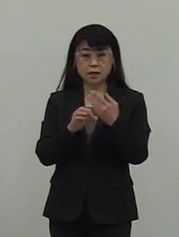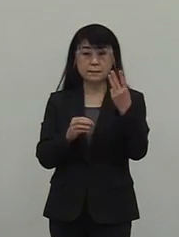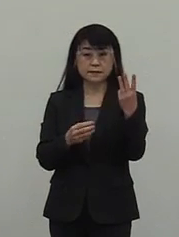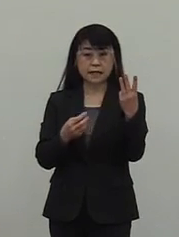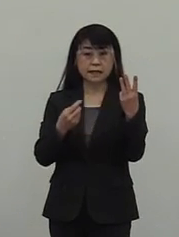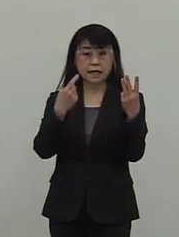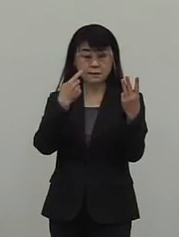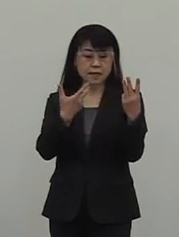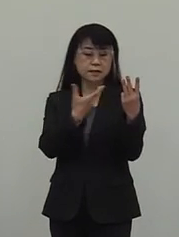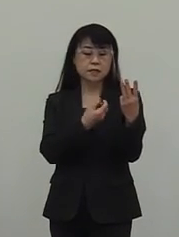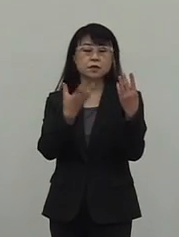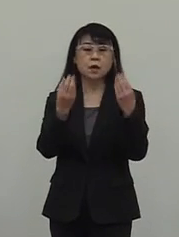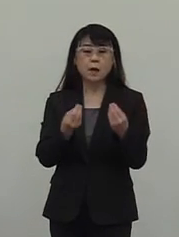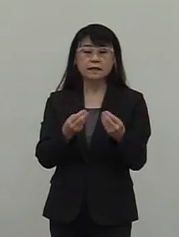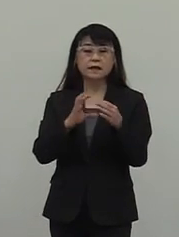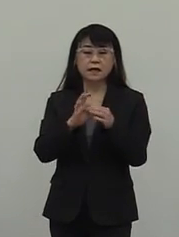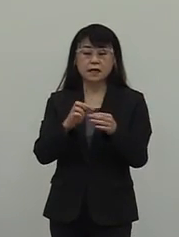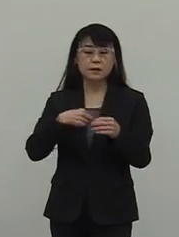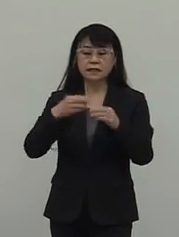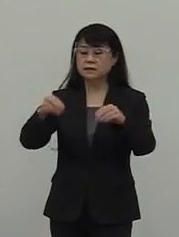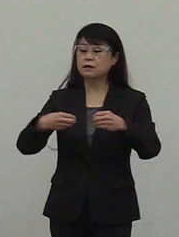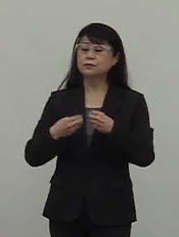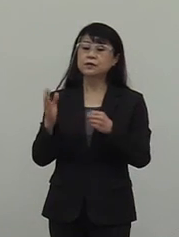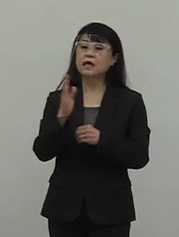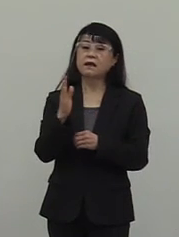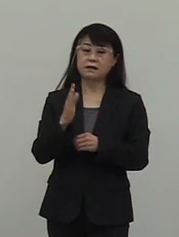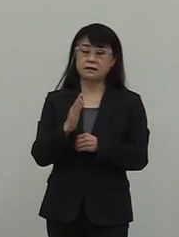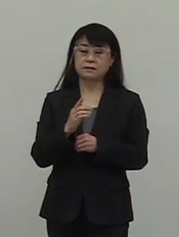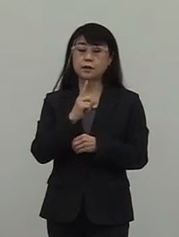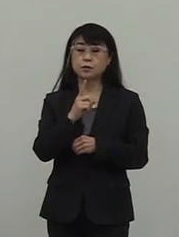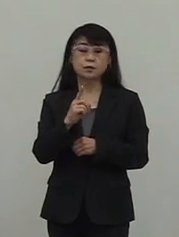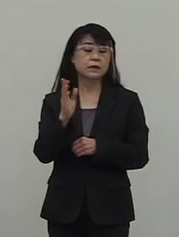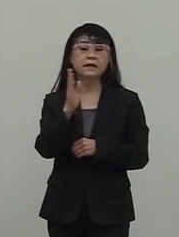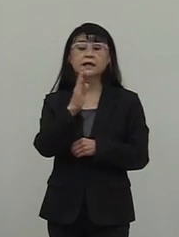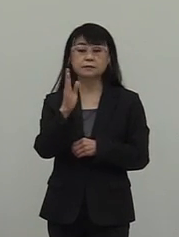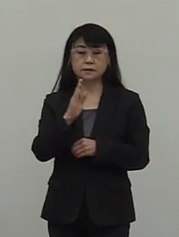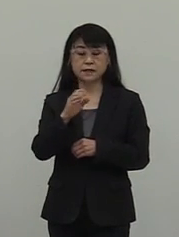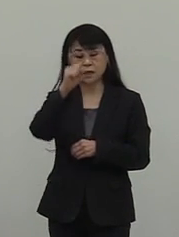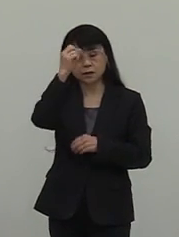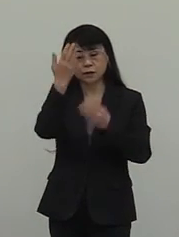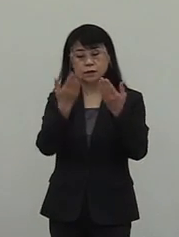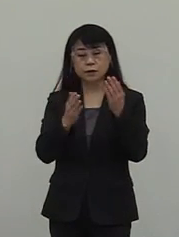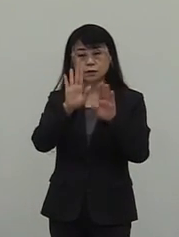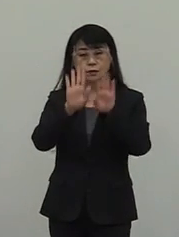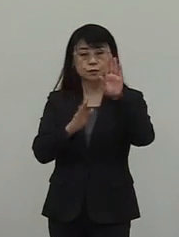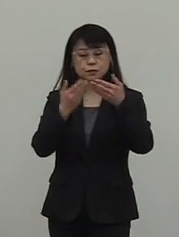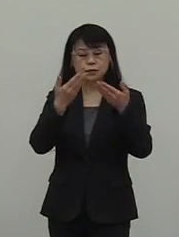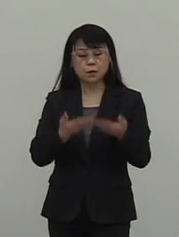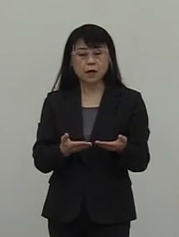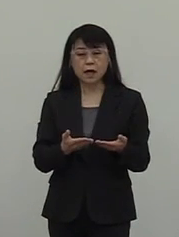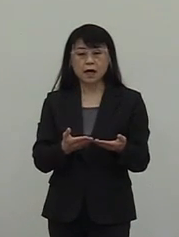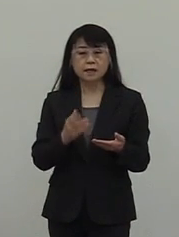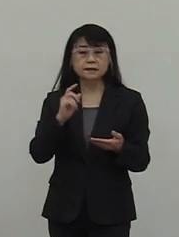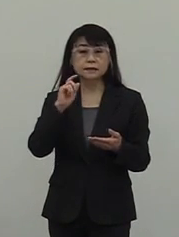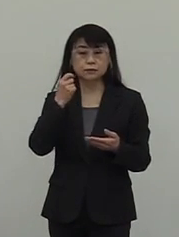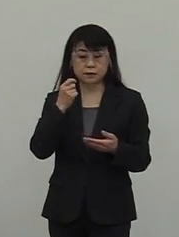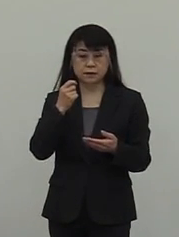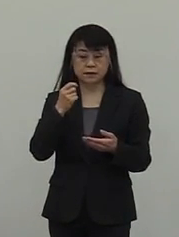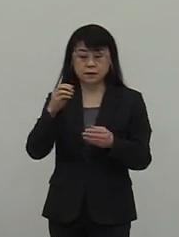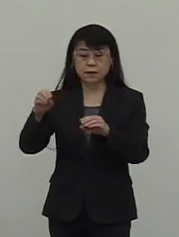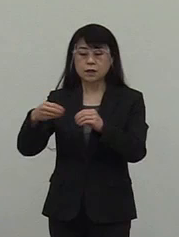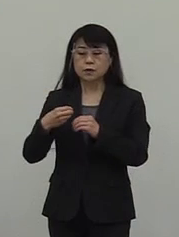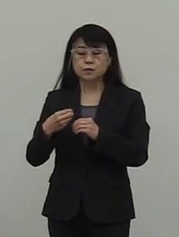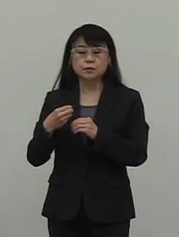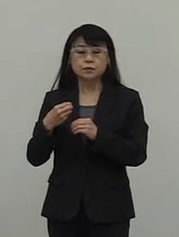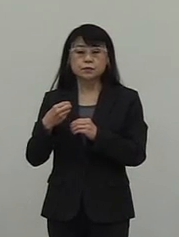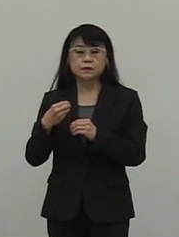例えば3回接種したからもう私はうつらないんだと、そういうことではなくして、重症化しないようになったと、移りにくくなったと、だけど感